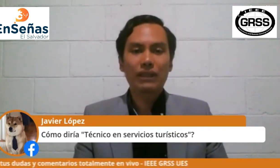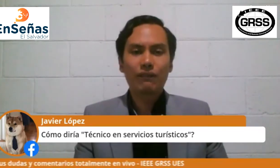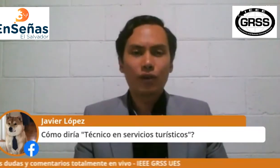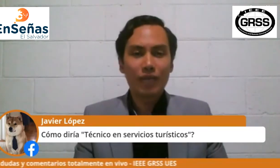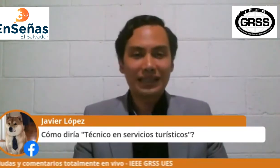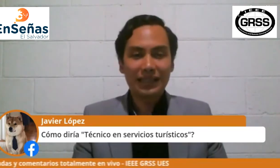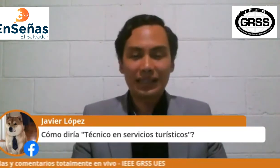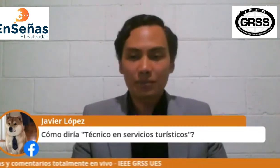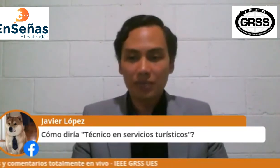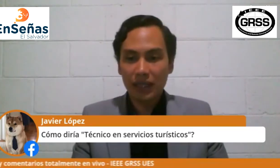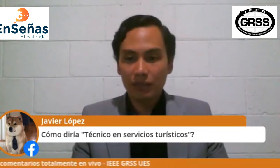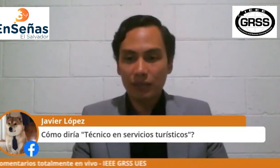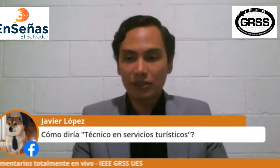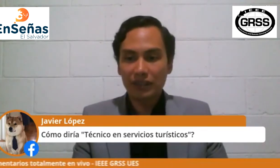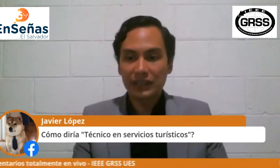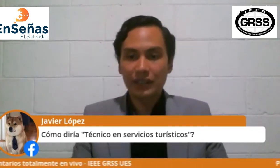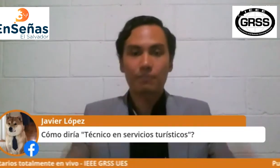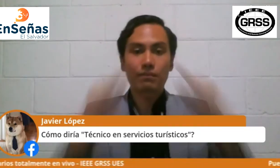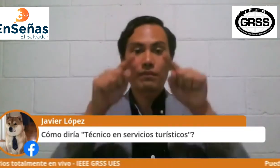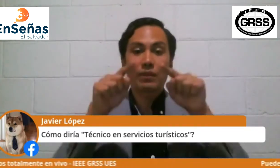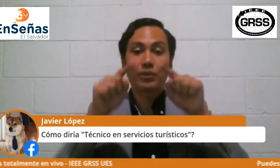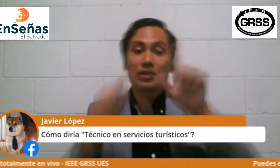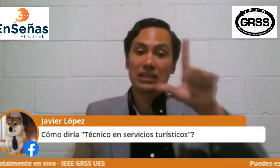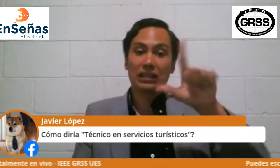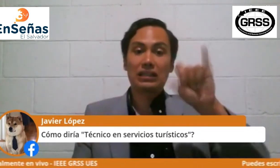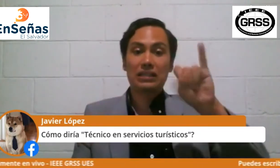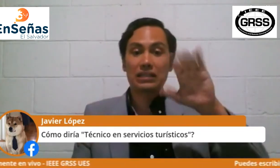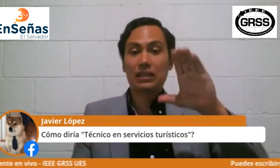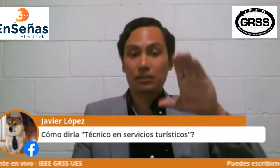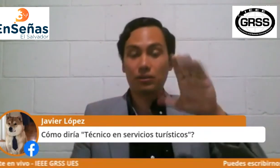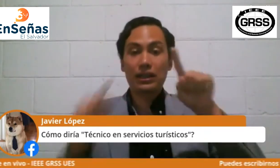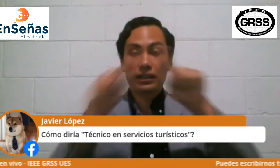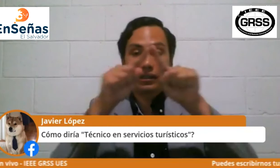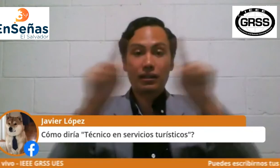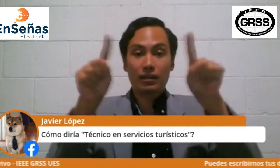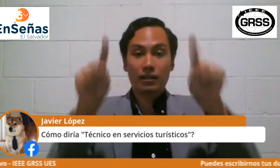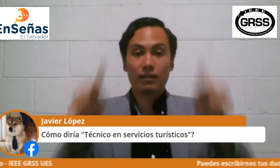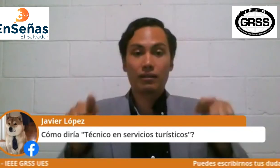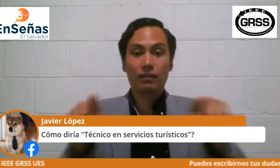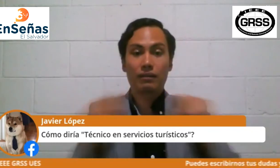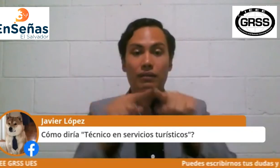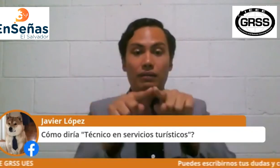Bueno, informática también. Vamos a ver si puedo decir licenciatura en